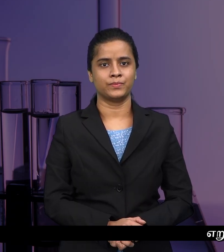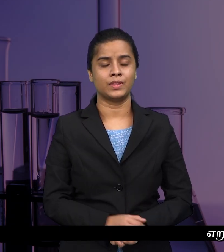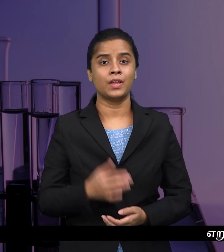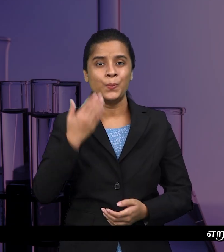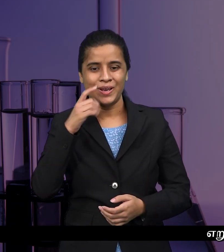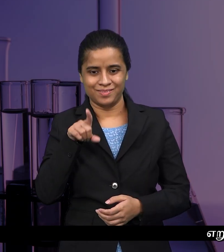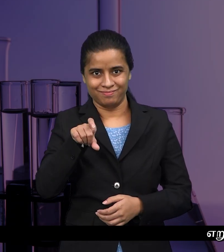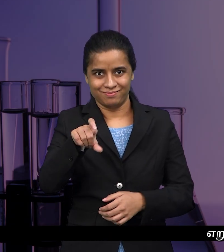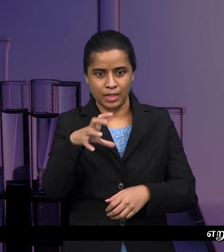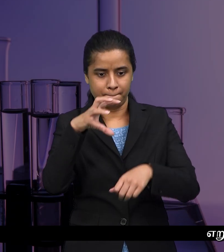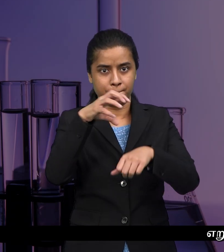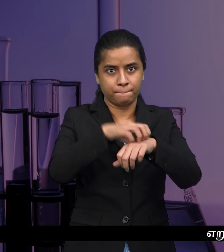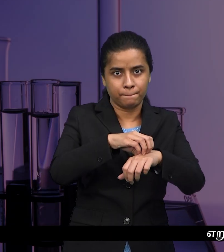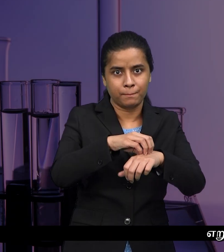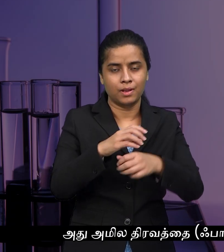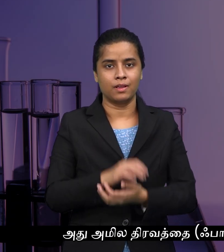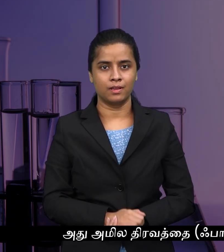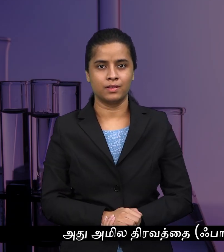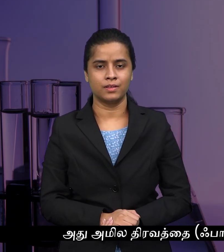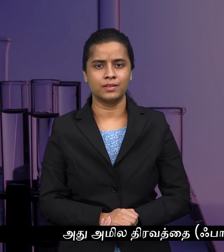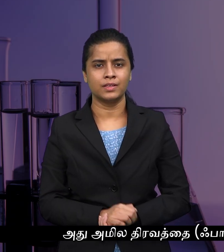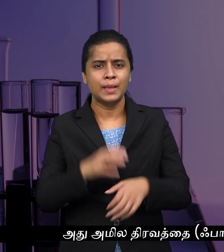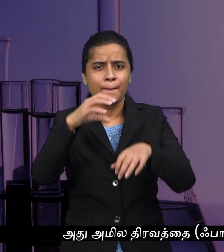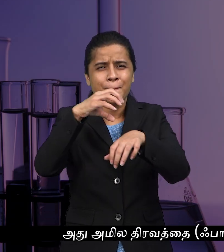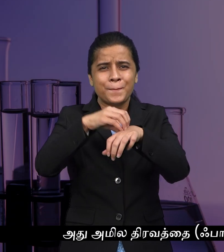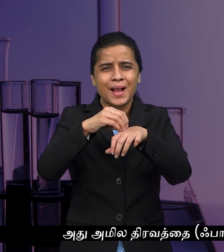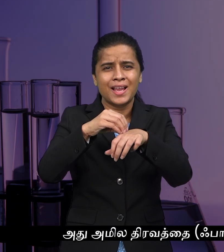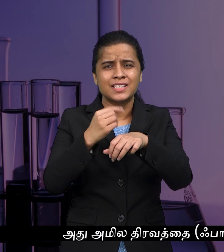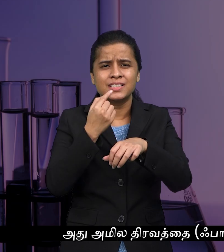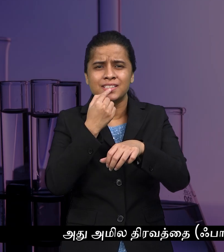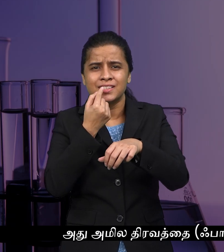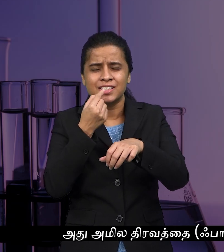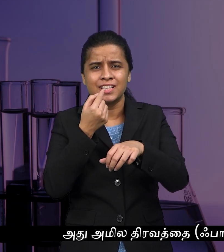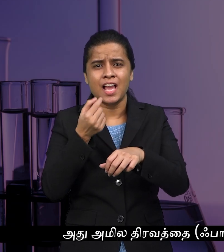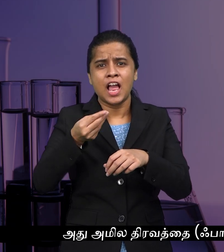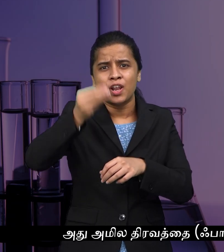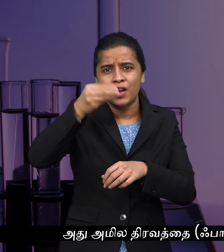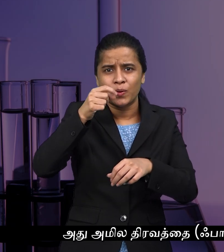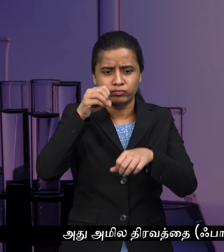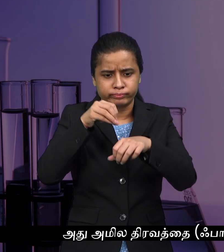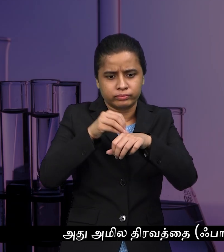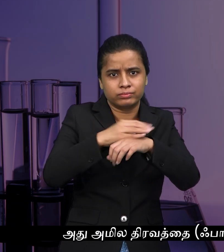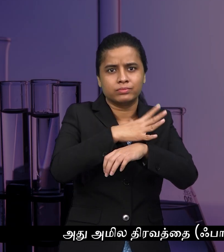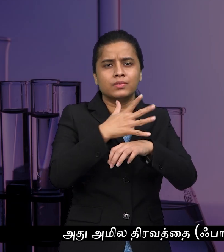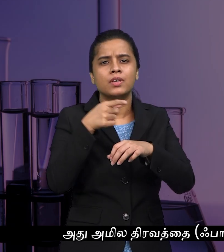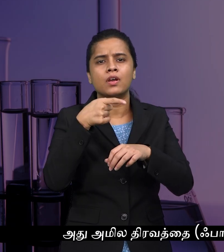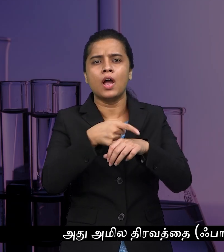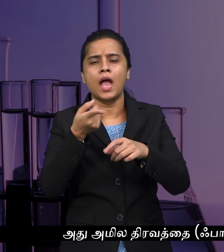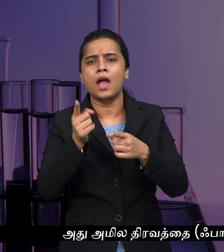எறும்பு கடித்தால் அது அமில திரவத்தை, அதாவது ஃபார்மிக் அமிலம்,